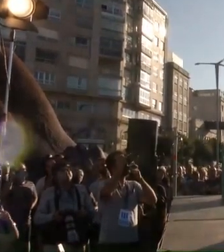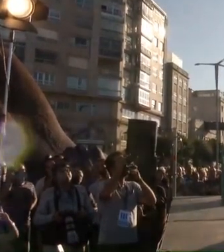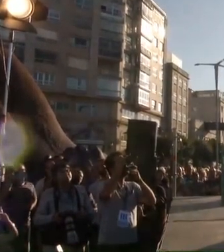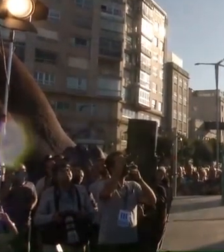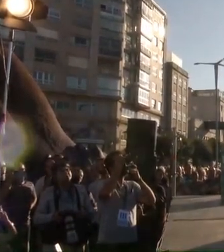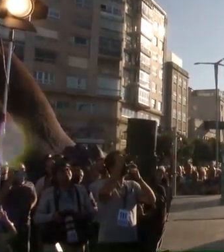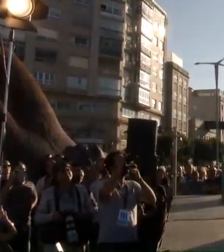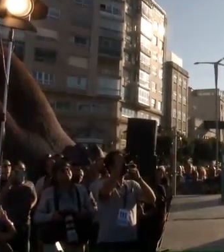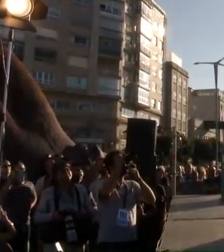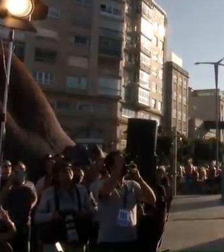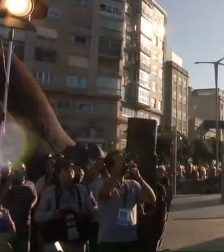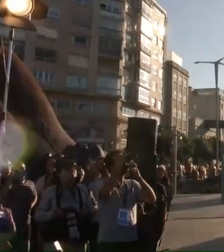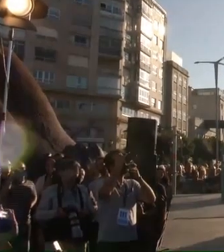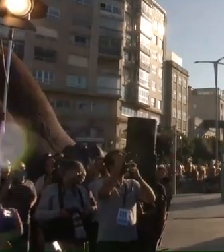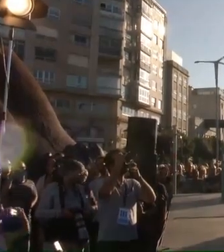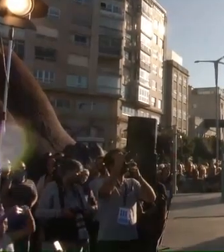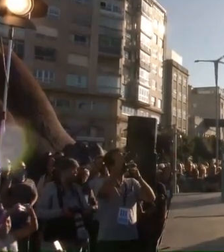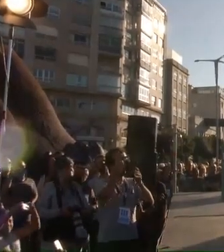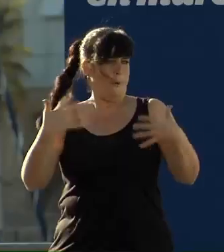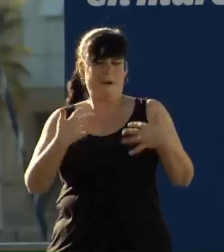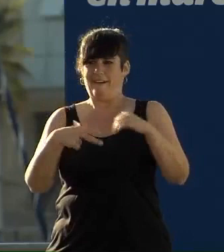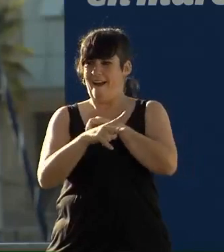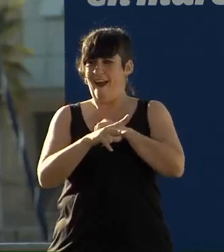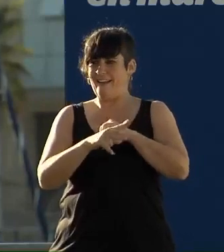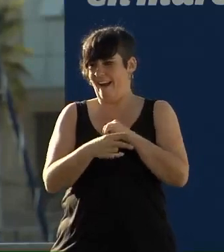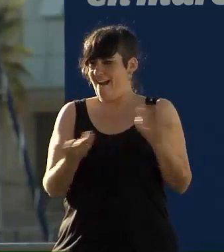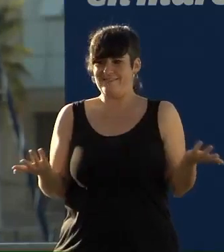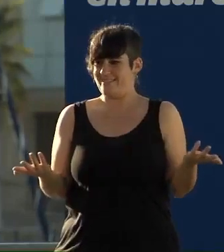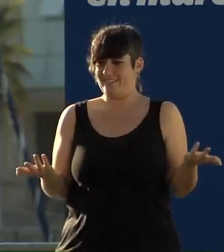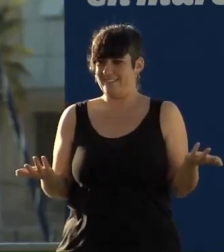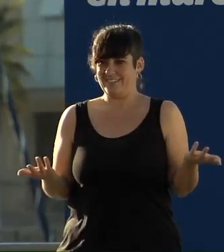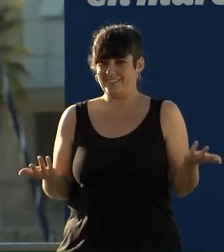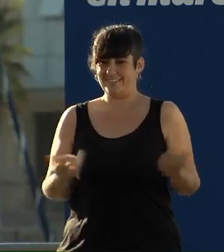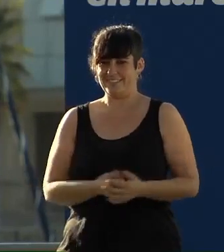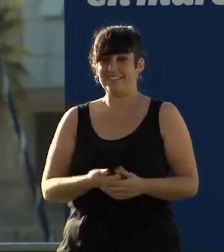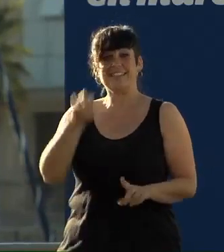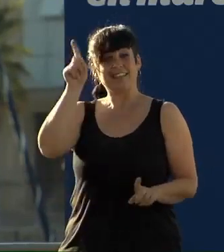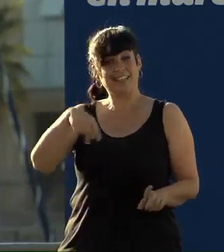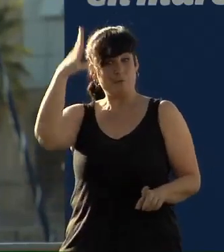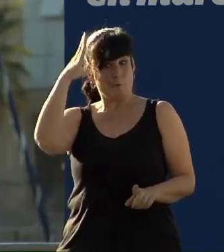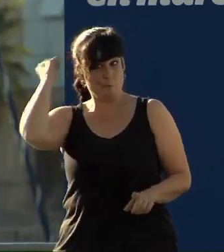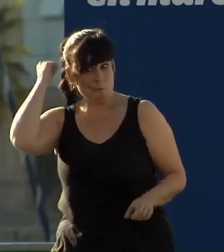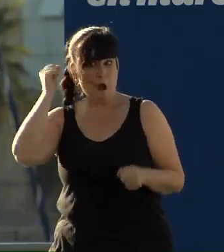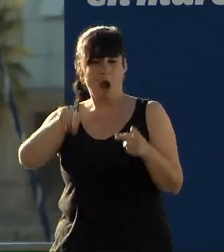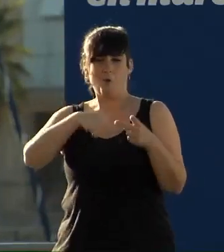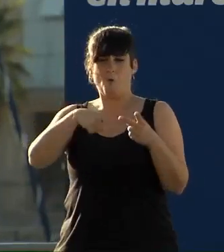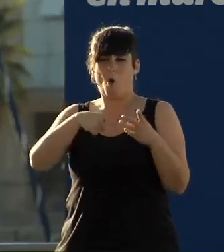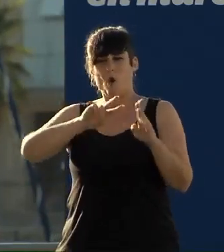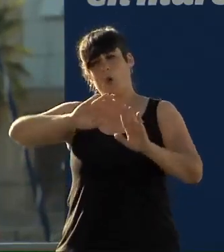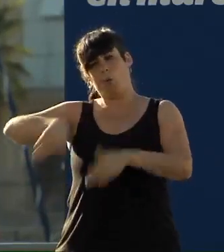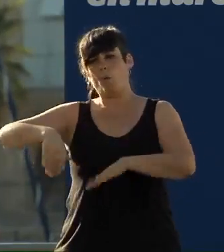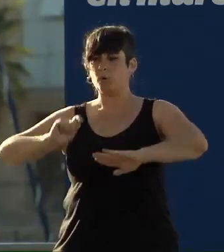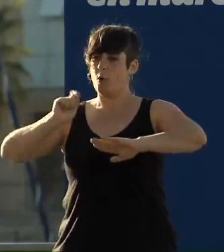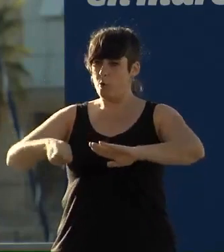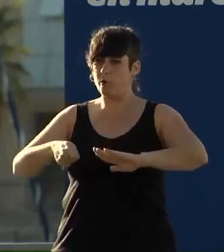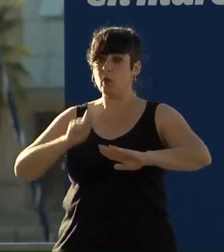Xulio está convertido no miteiro máis grande da Península Ibérica. E ademais falta aínda o Pablo e máis o Luís Villares de